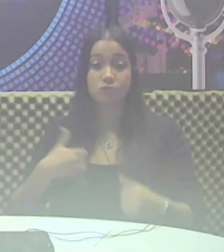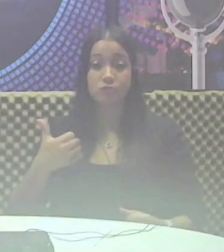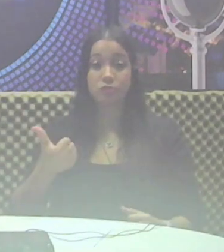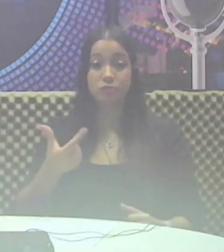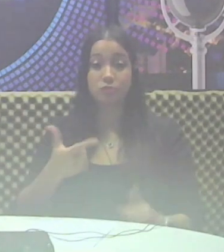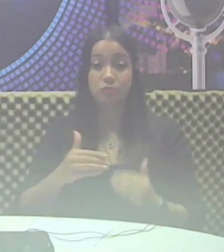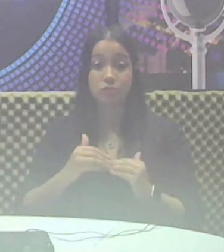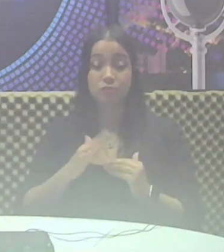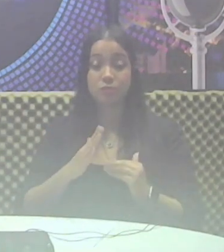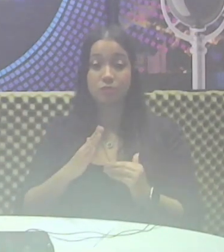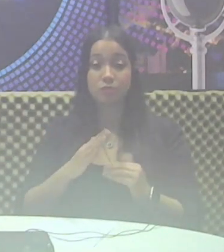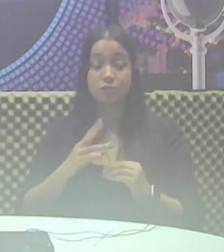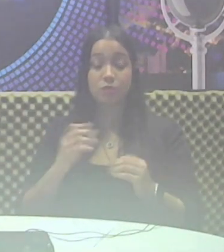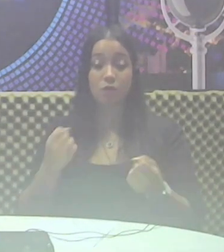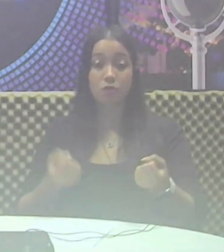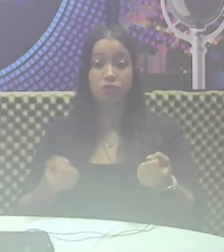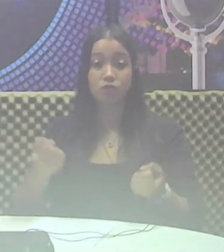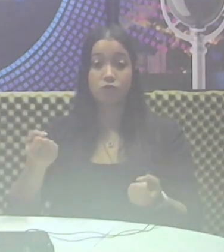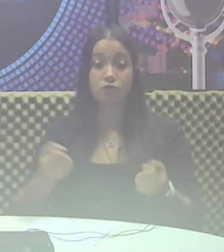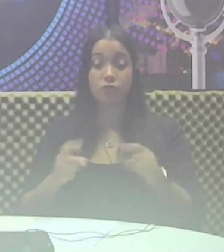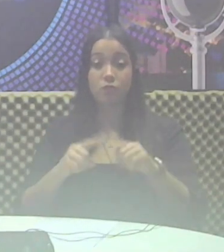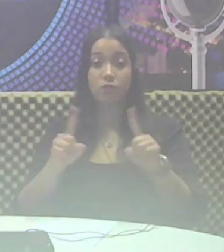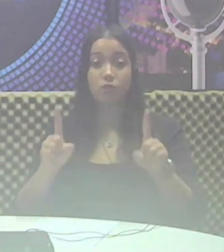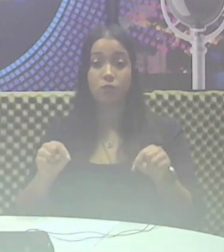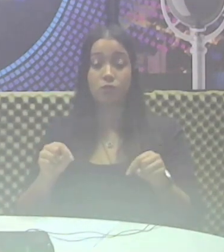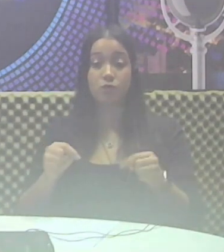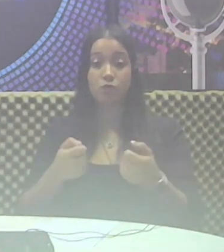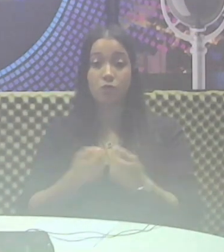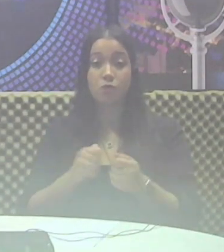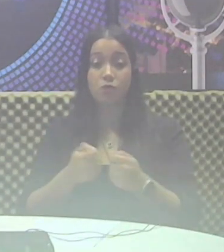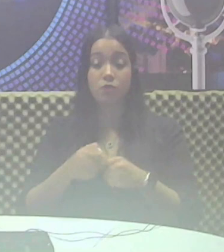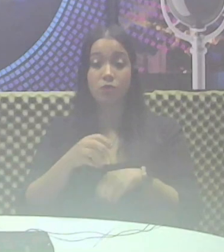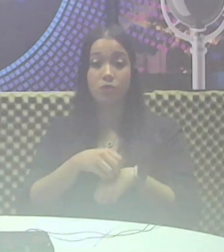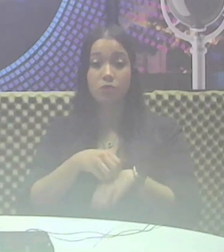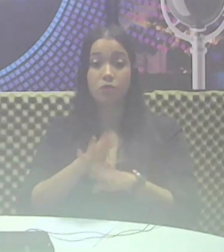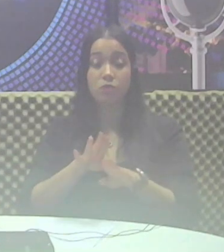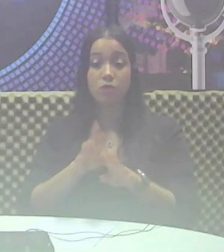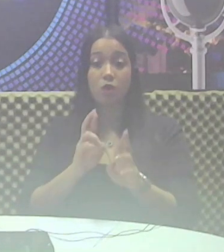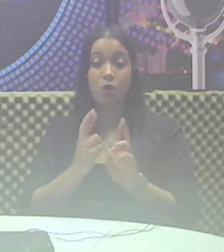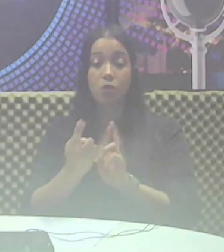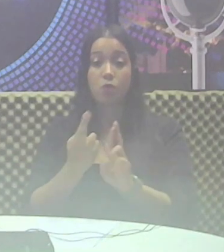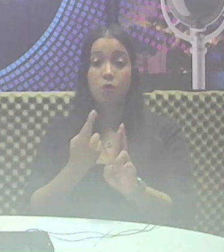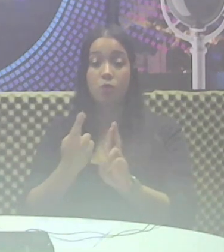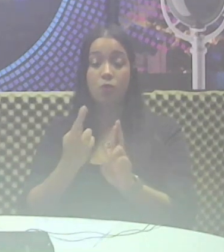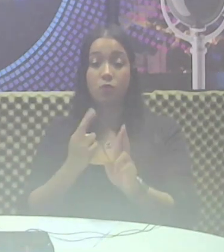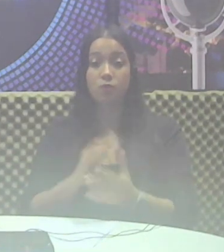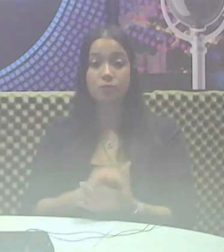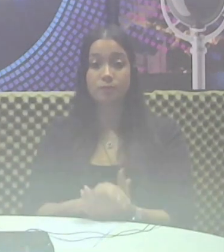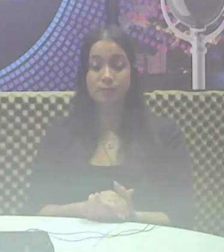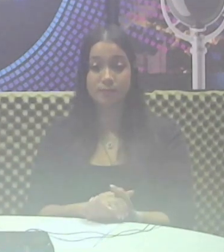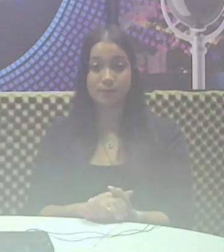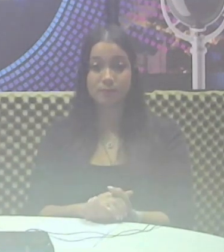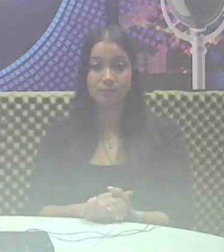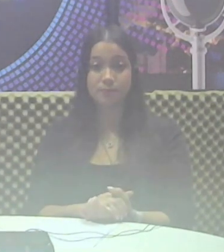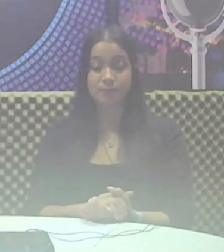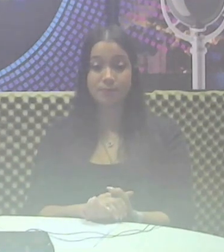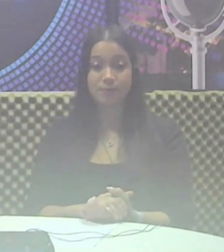anos, caminhoneiros e trabalhadores do transporte coletivo urbano e rodoviário com passageiros.